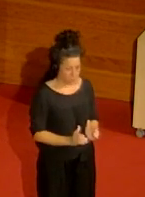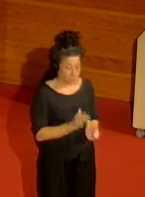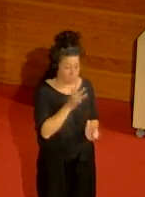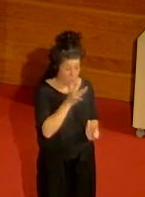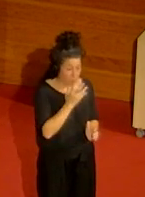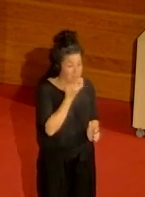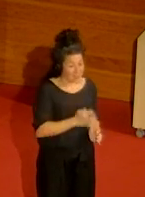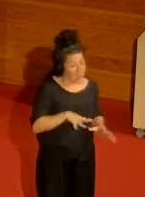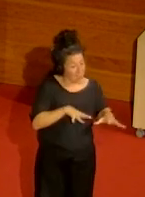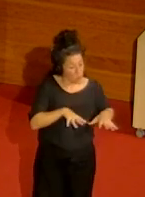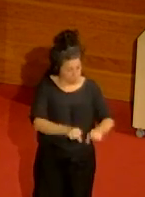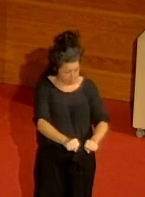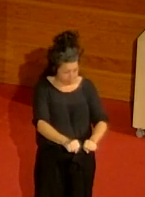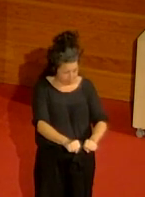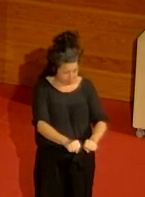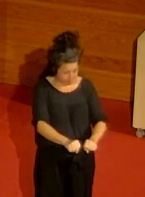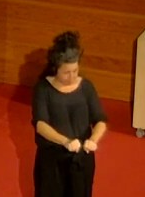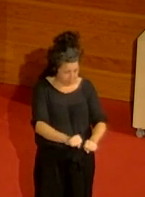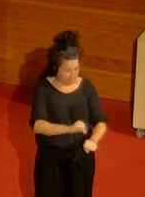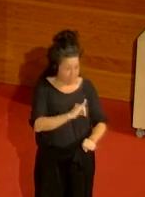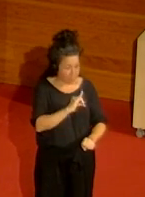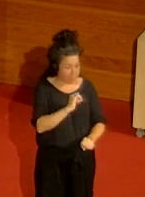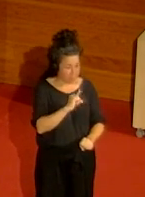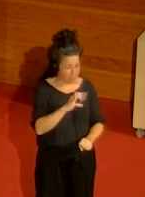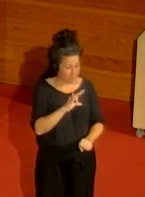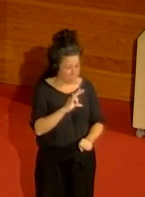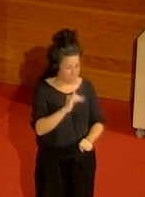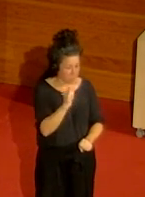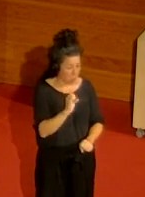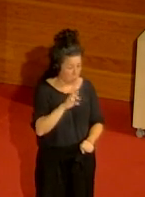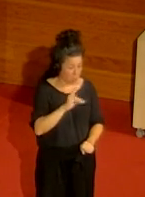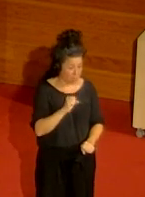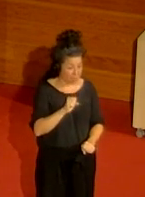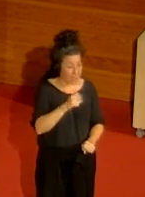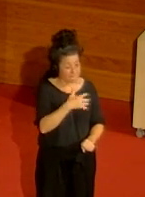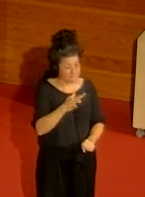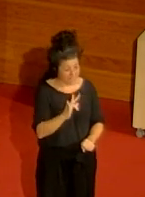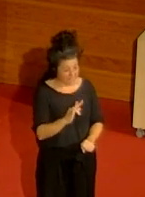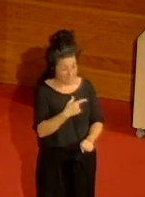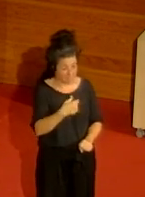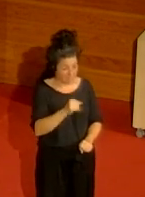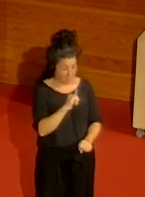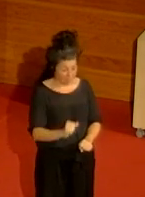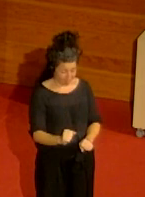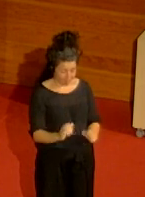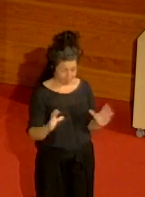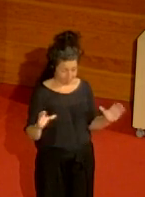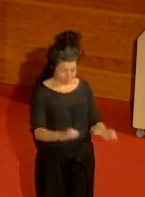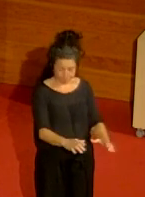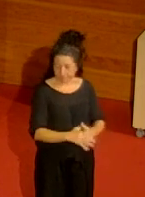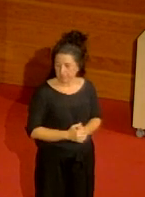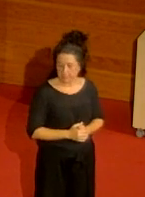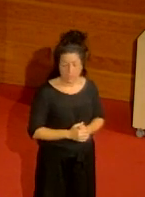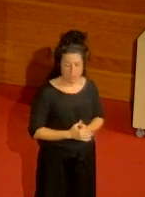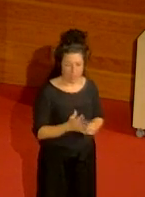y cisjordania y gaza Bueno entonces les hablaba del perfil de